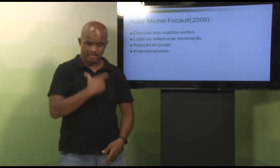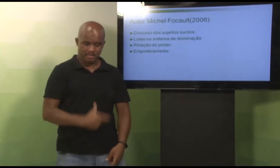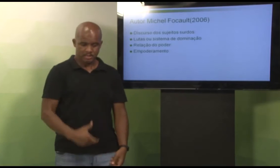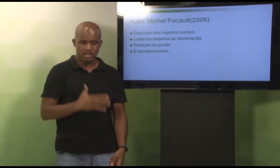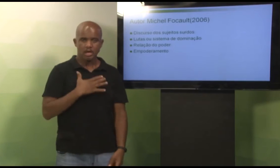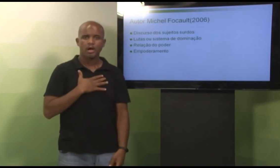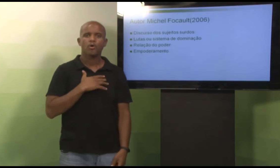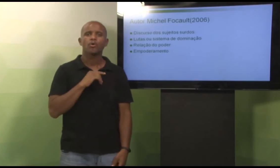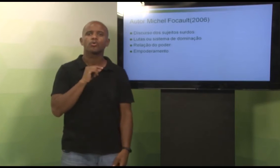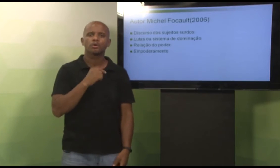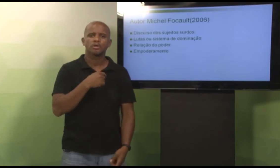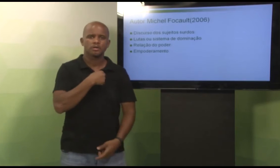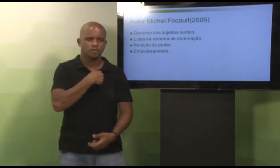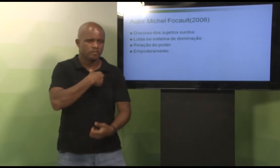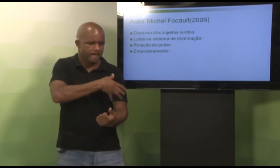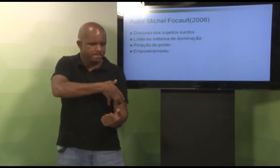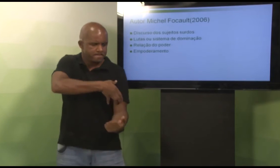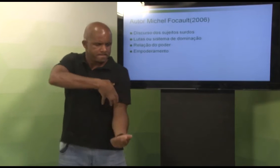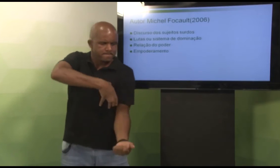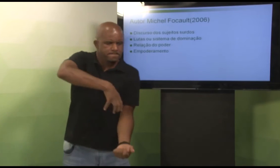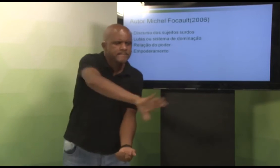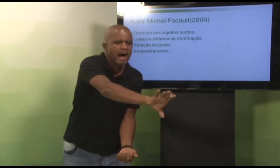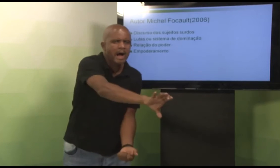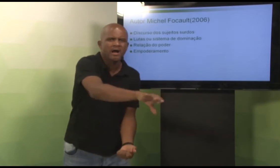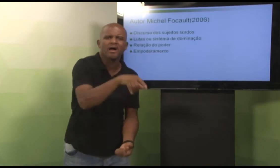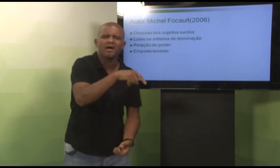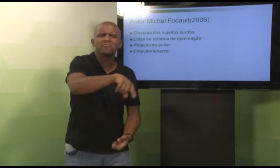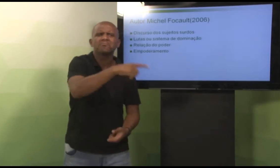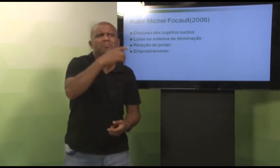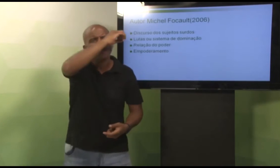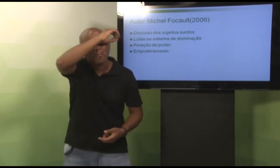ficar assujeitado. Então, nesse caso,